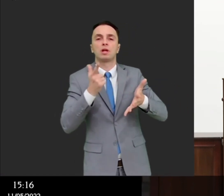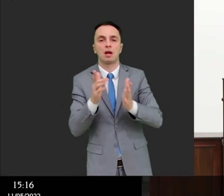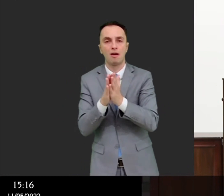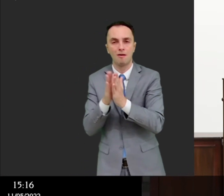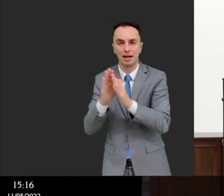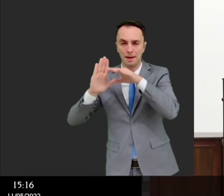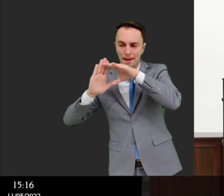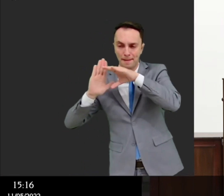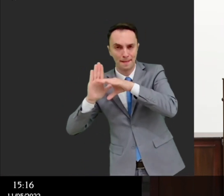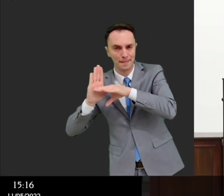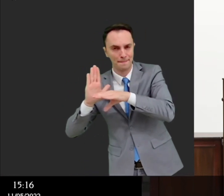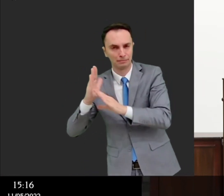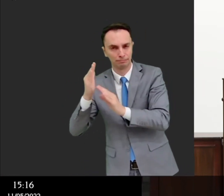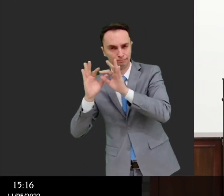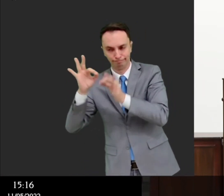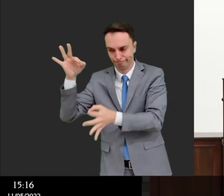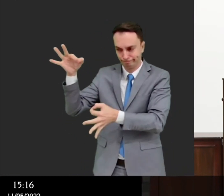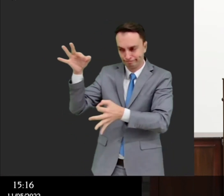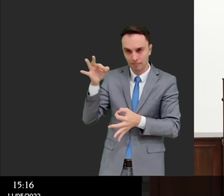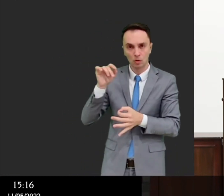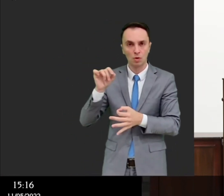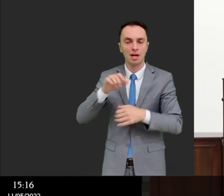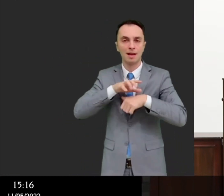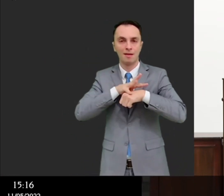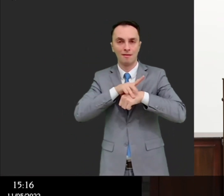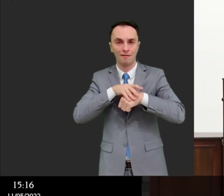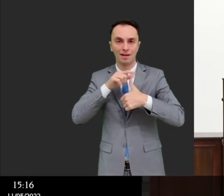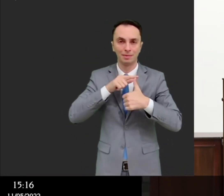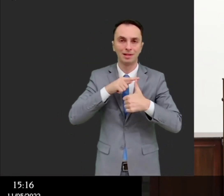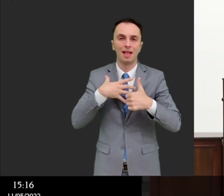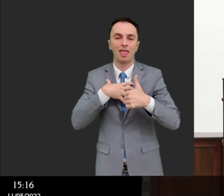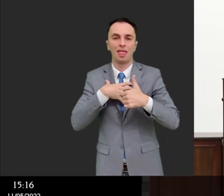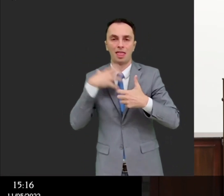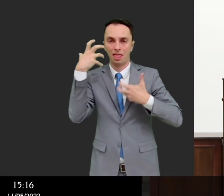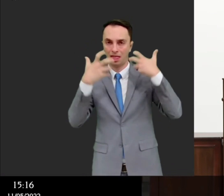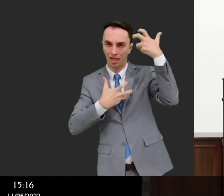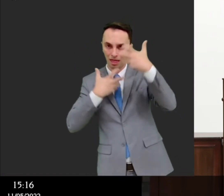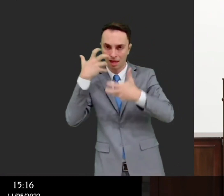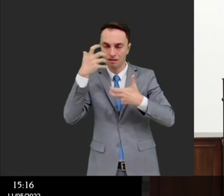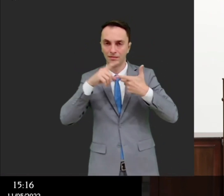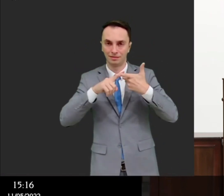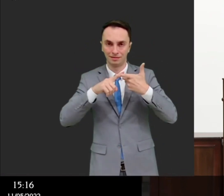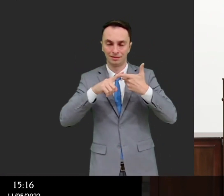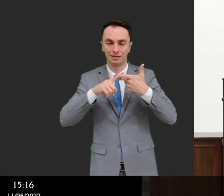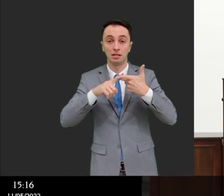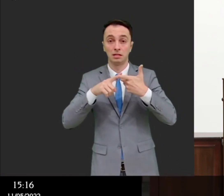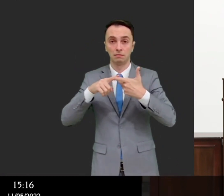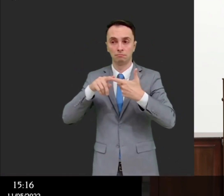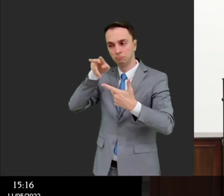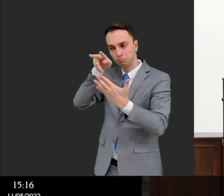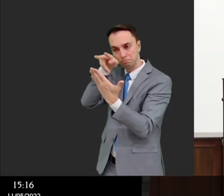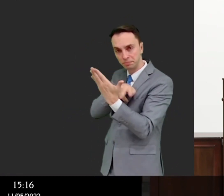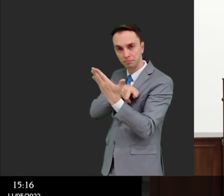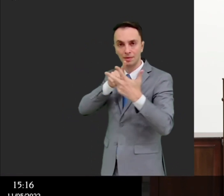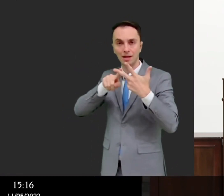de nossos irmãos que pedem oração por enfermidade, por tribulação também, os que pedem oração